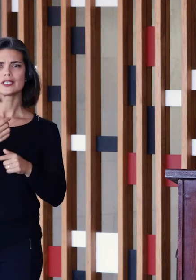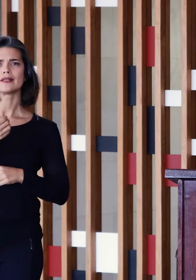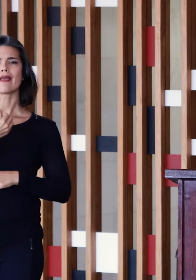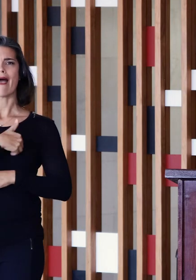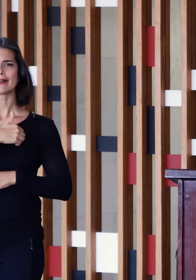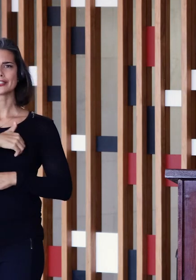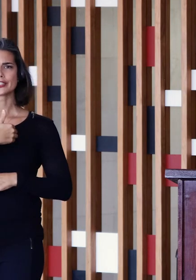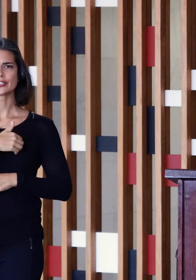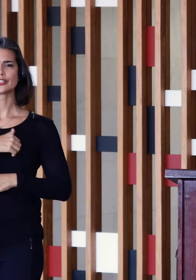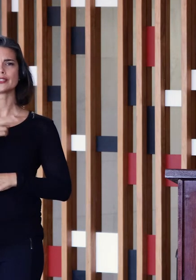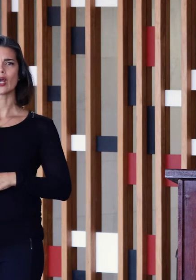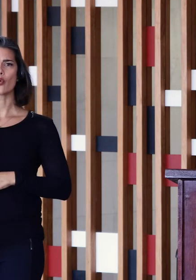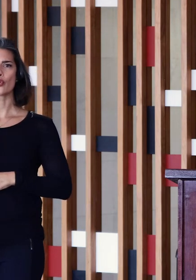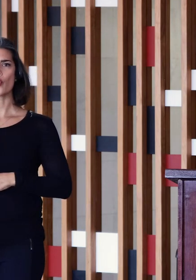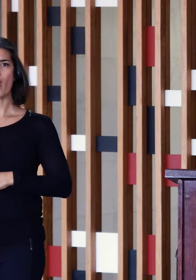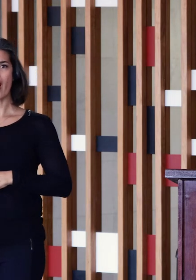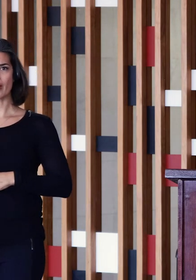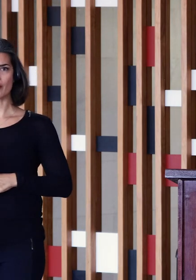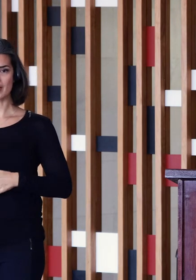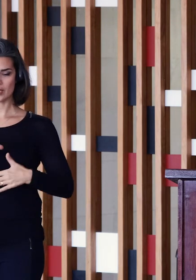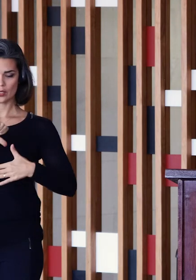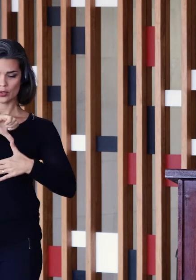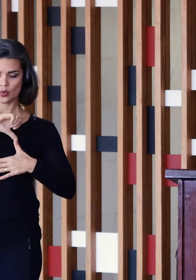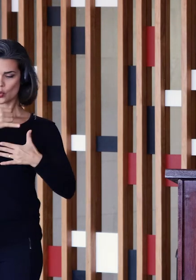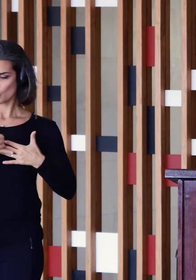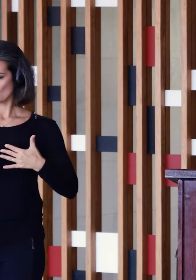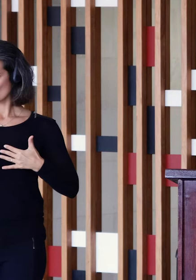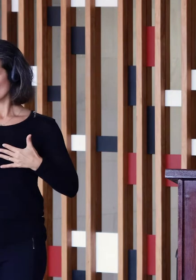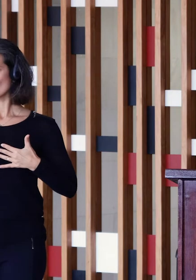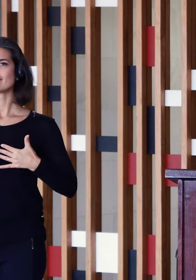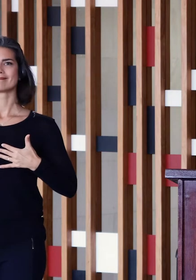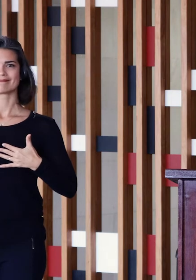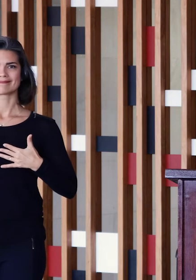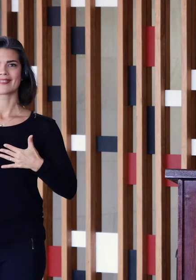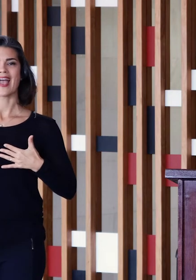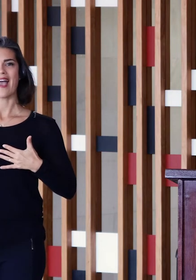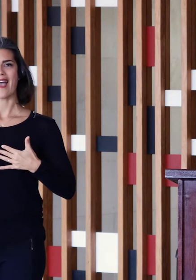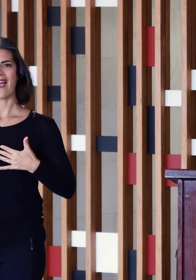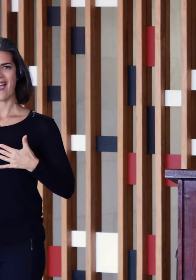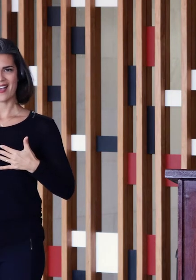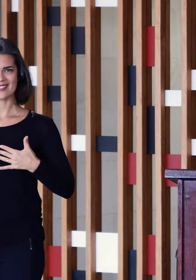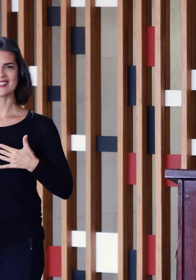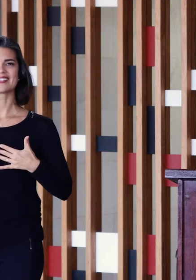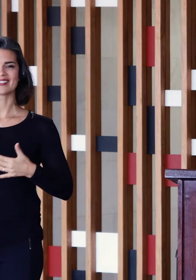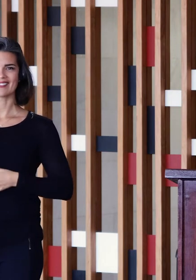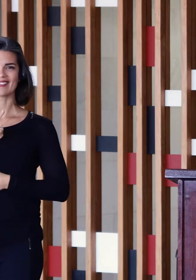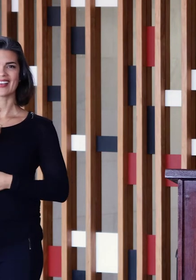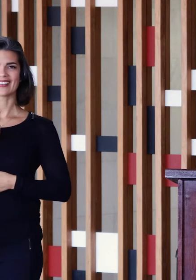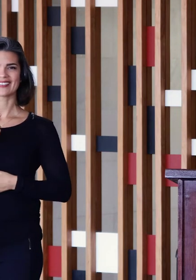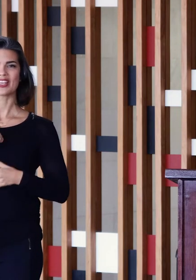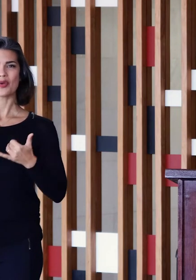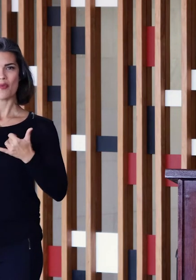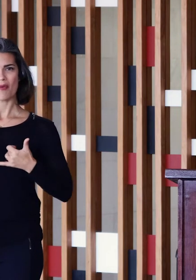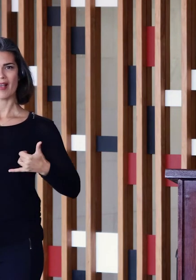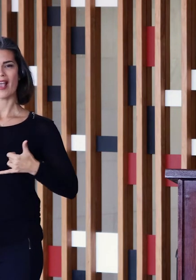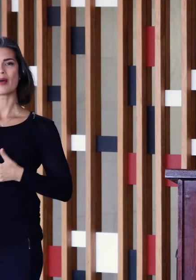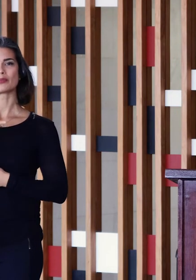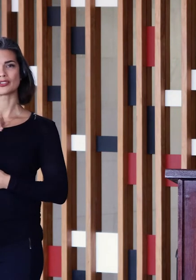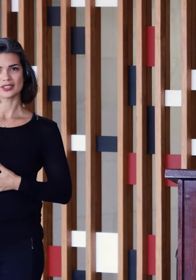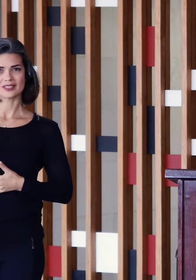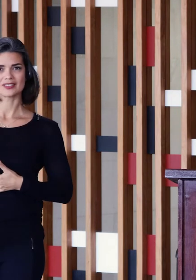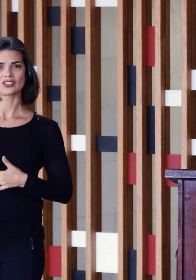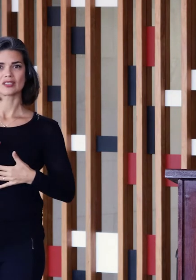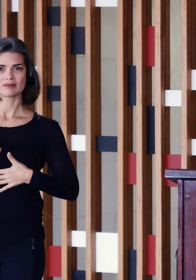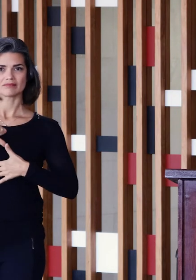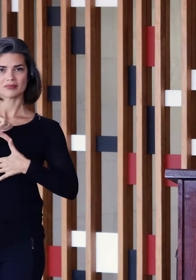Uruguay se van a sumar a este proyecto. Brasil, Chile y Argentina ya forman parte de este proyecto y